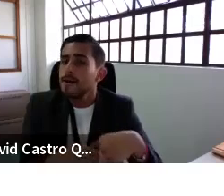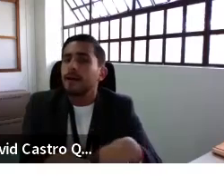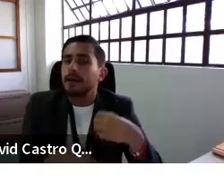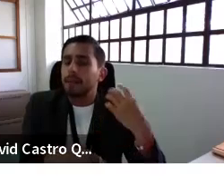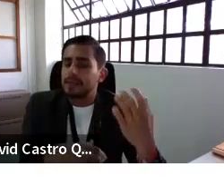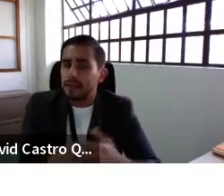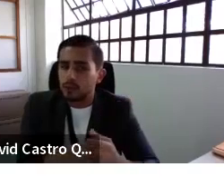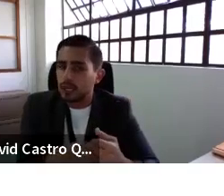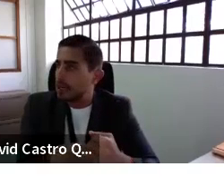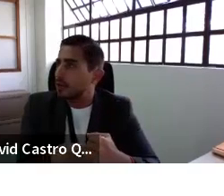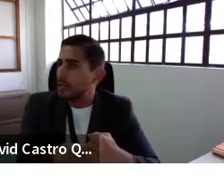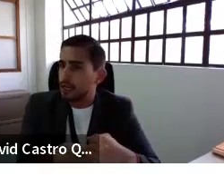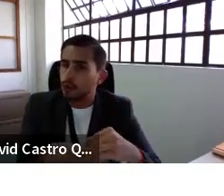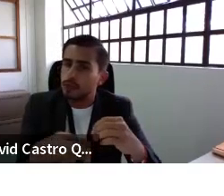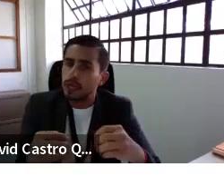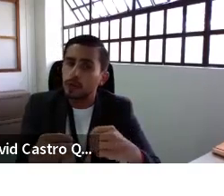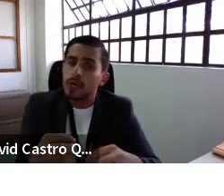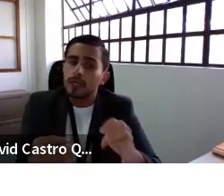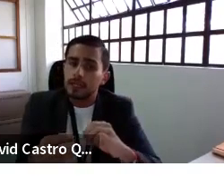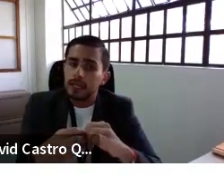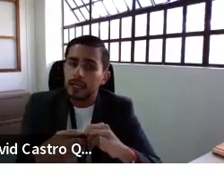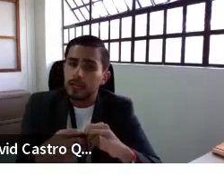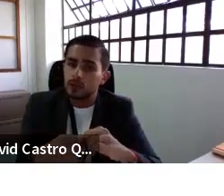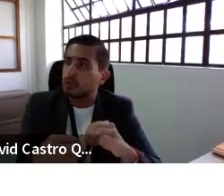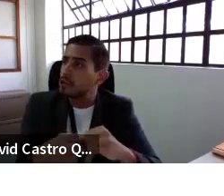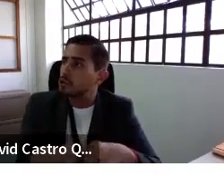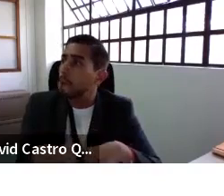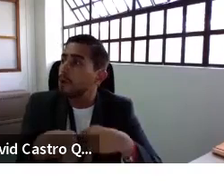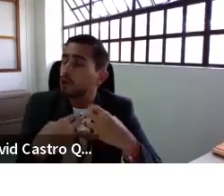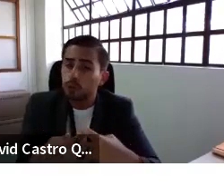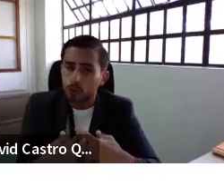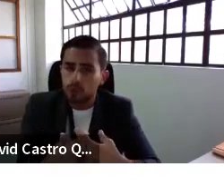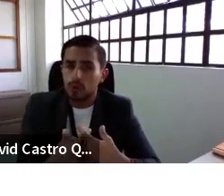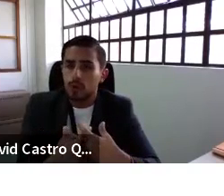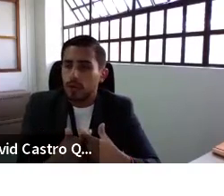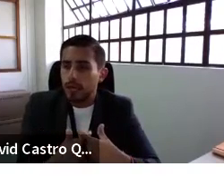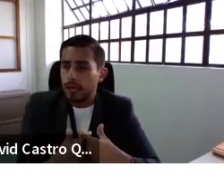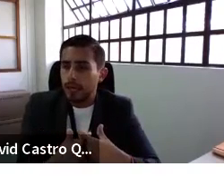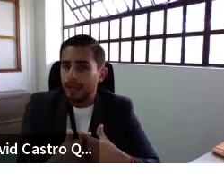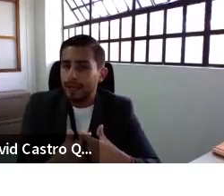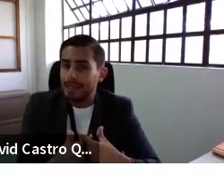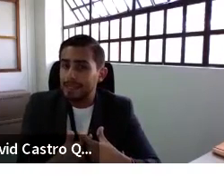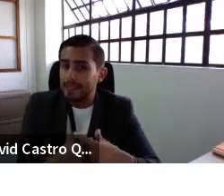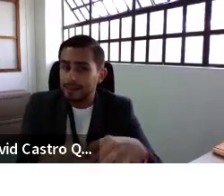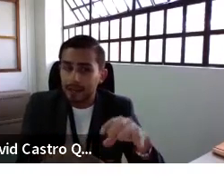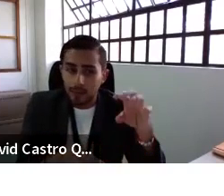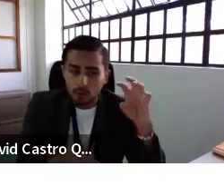representación de ese conocimiento y en esa generación de esos productos que si, digamos,